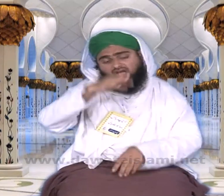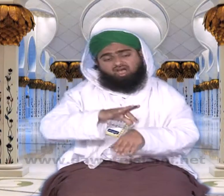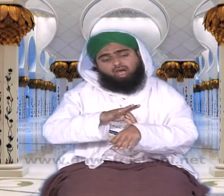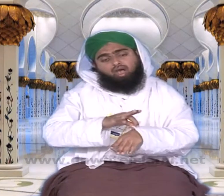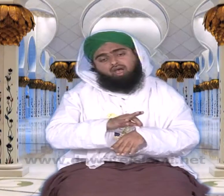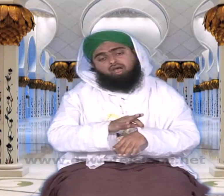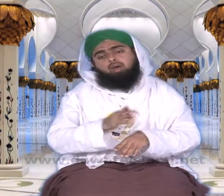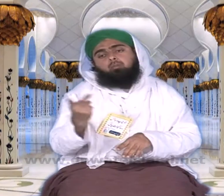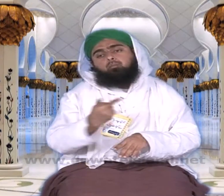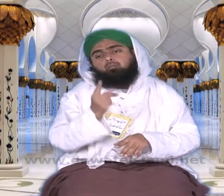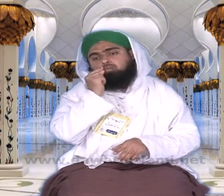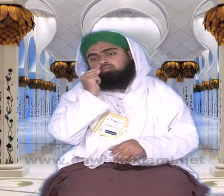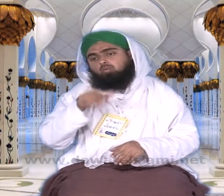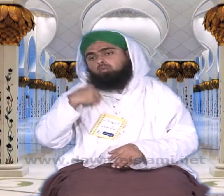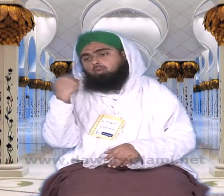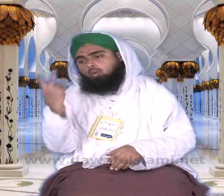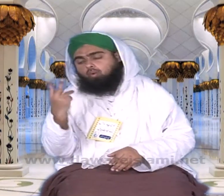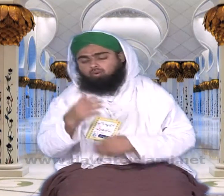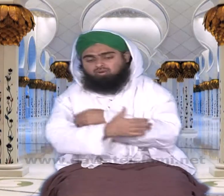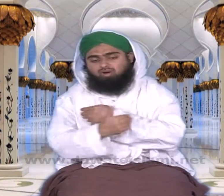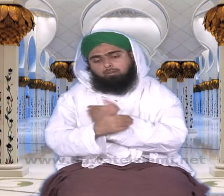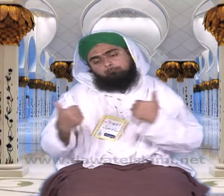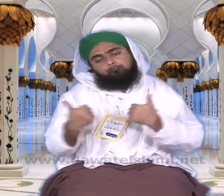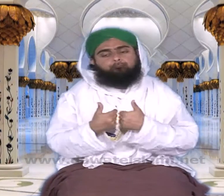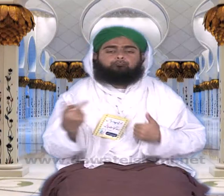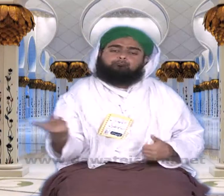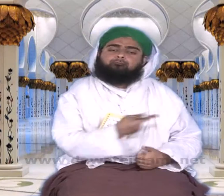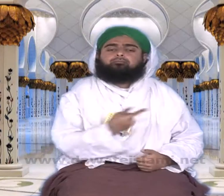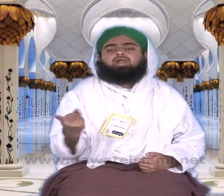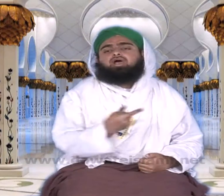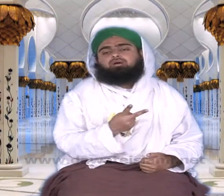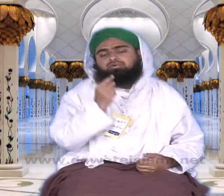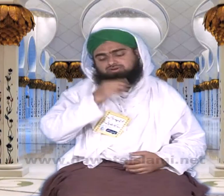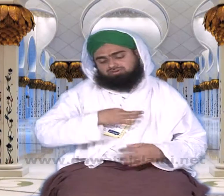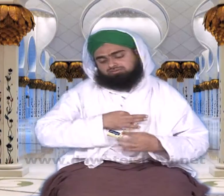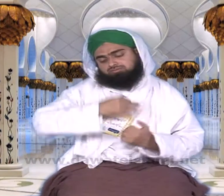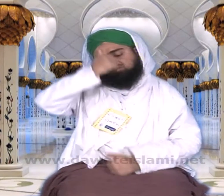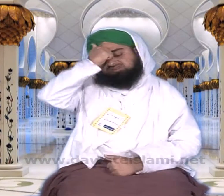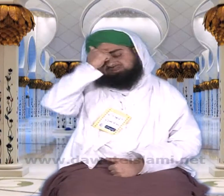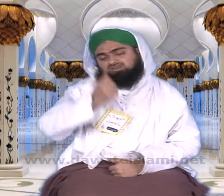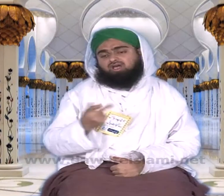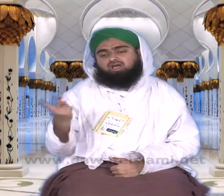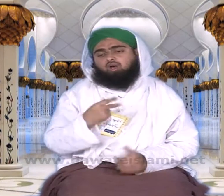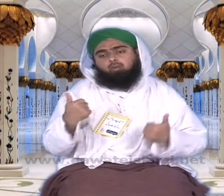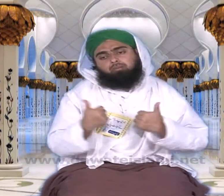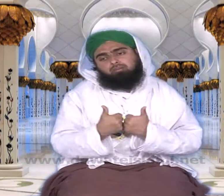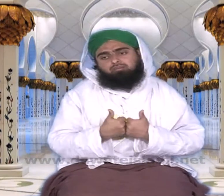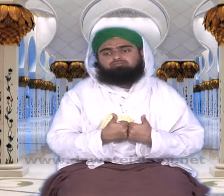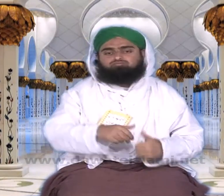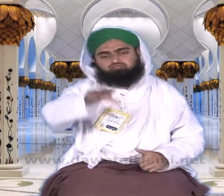ملا وہی کفن ملا جو فٹ پات پر لاوار اس مردے کو ملتا ہے وہی کفن اس سرمایہ دار اس